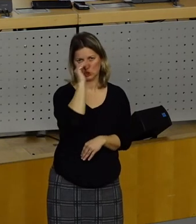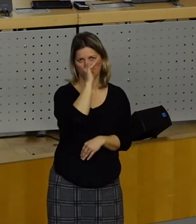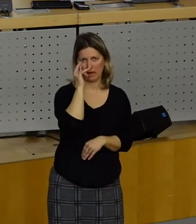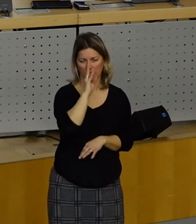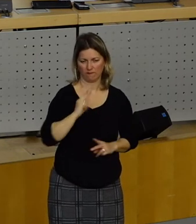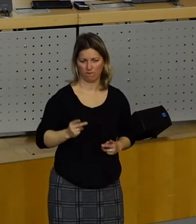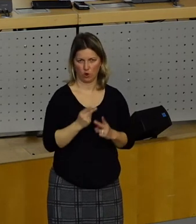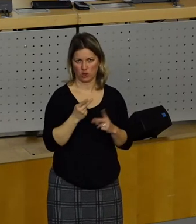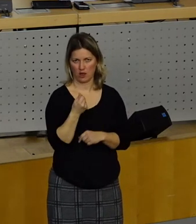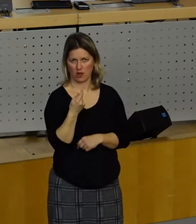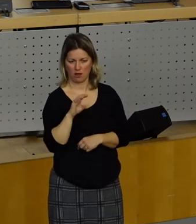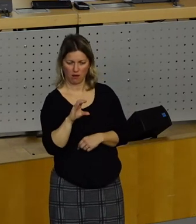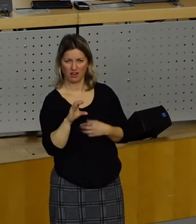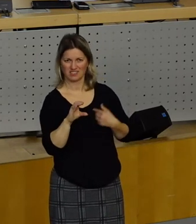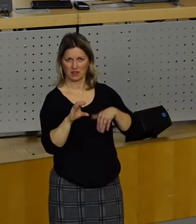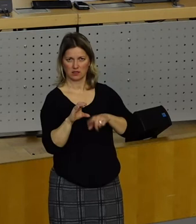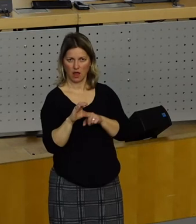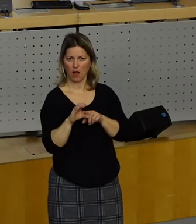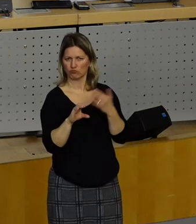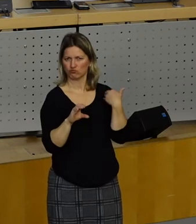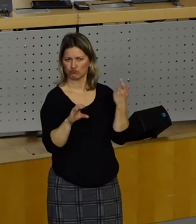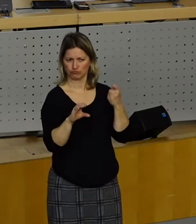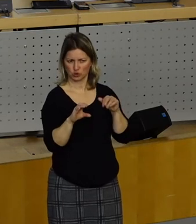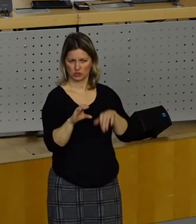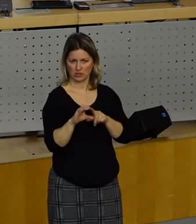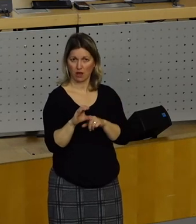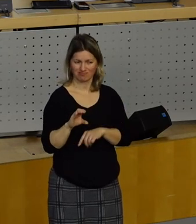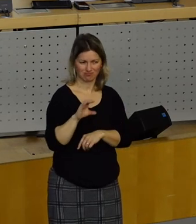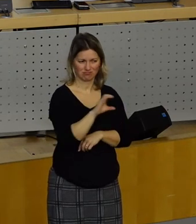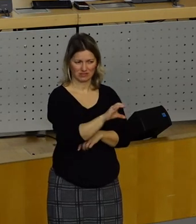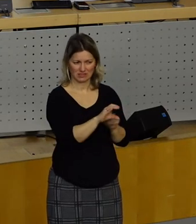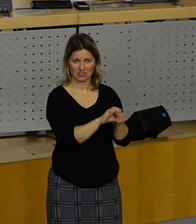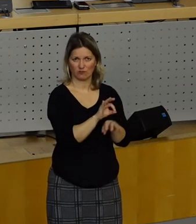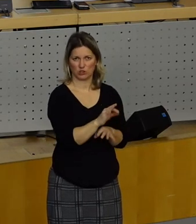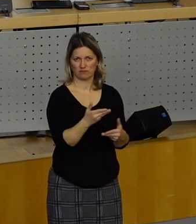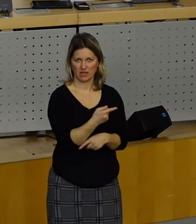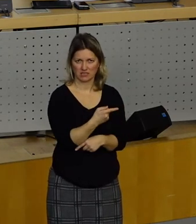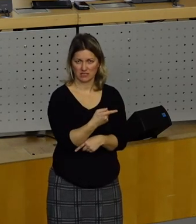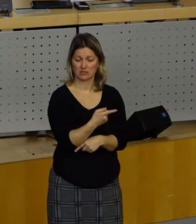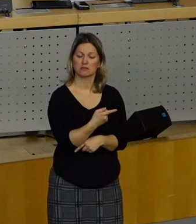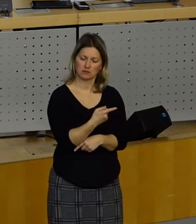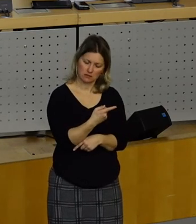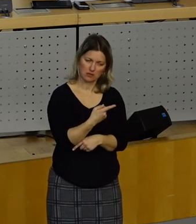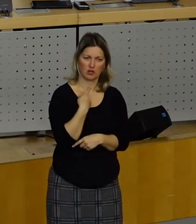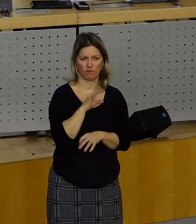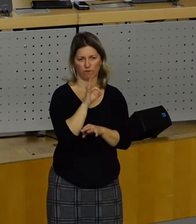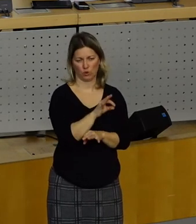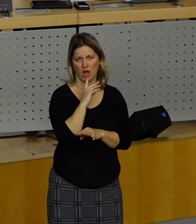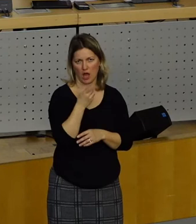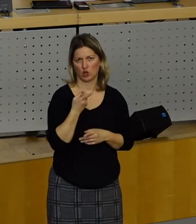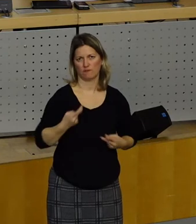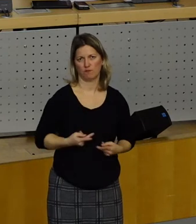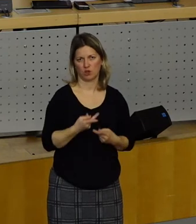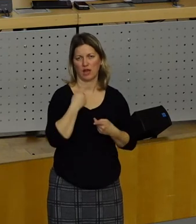diese fördergelder die wir nun haben mit dem stadtratsbeschluss gut einsetzen können und dazu wird auch eine förderrichtlinie erarbeitet werden